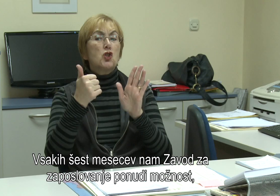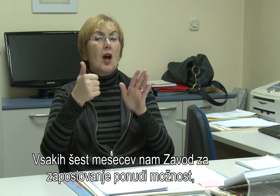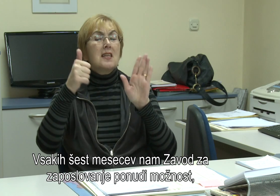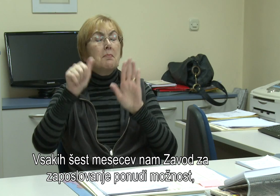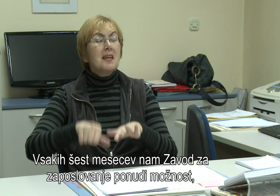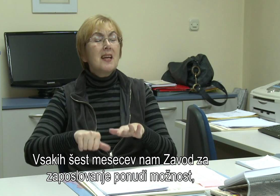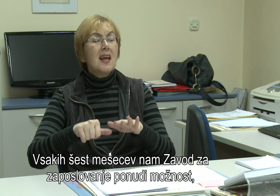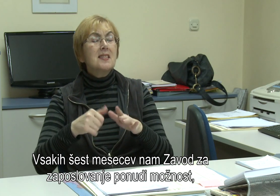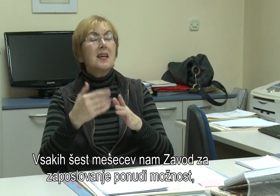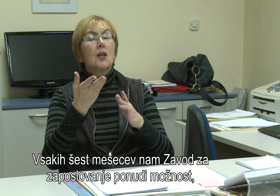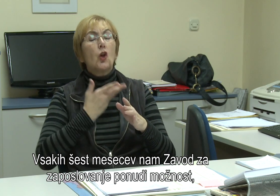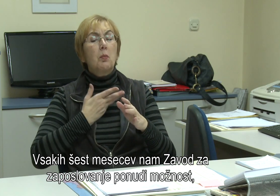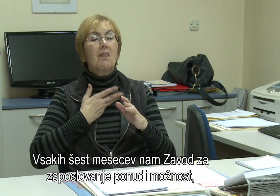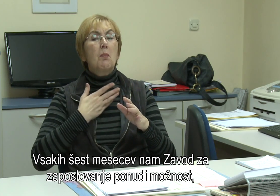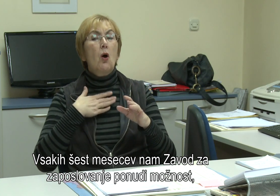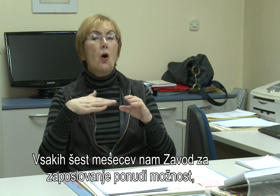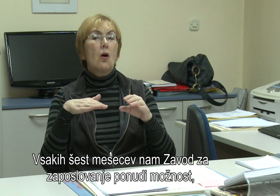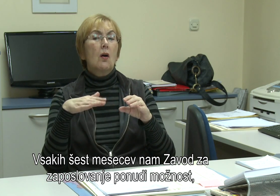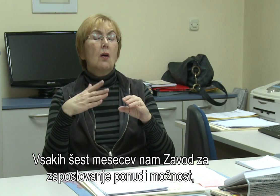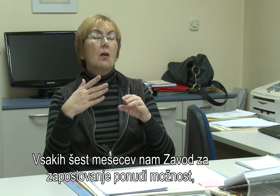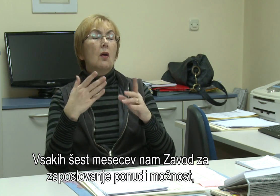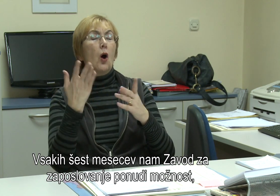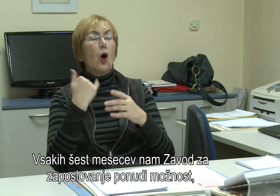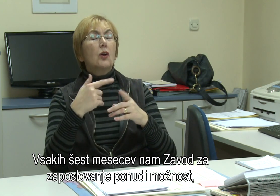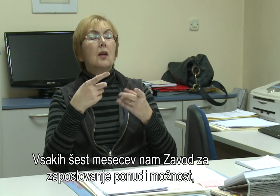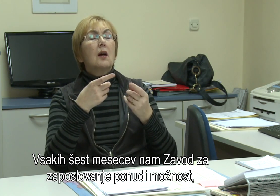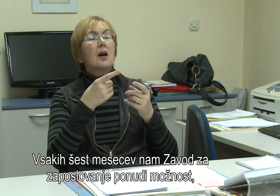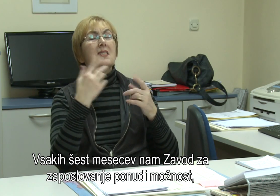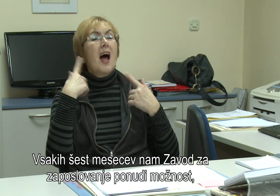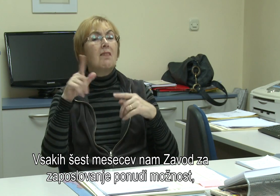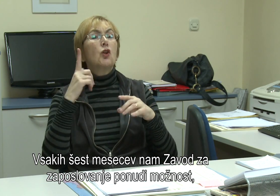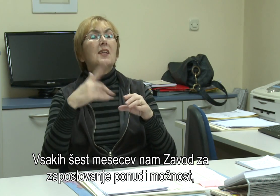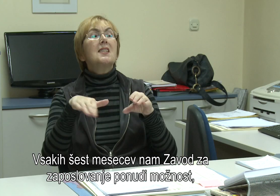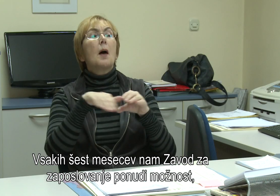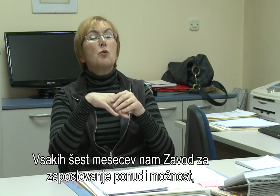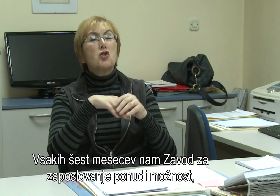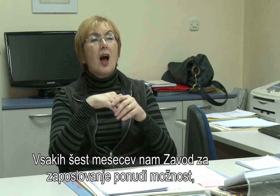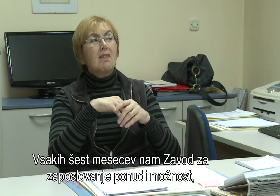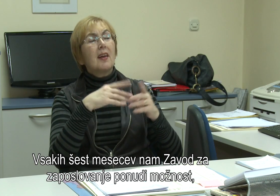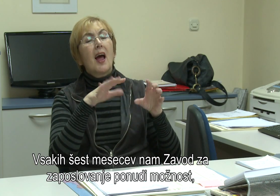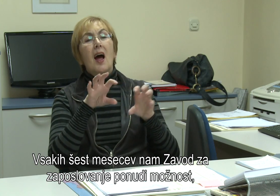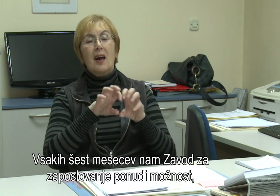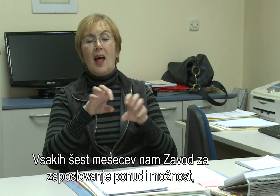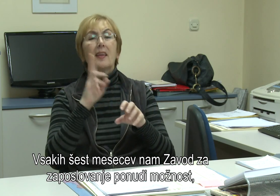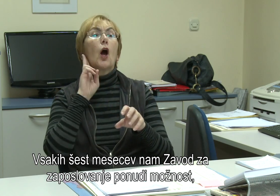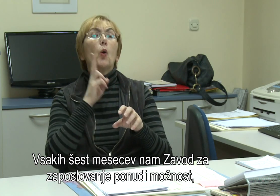svaki 6 mjeseci dobivamo od Zavoda za zapošljavanje radnika